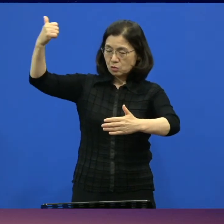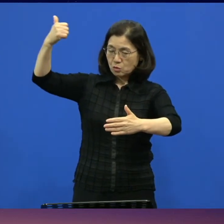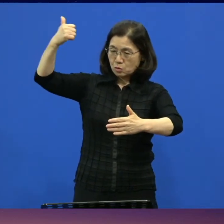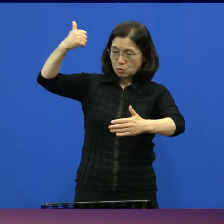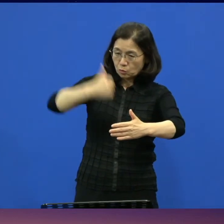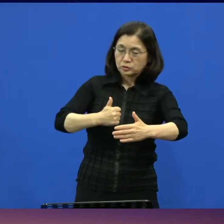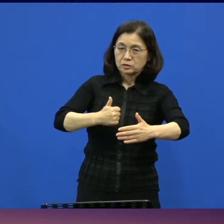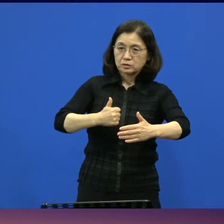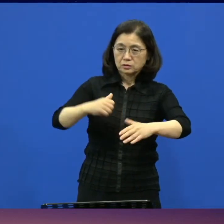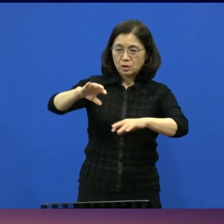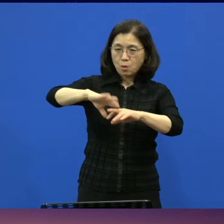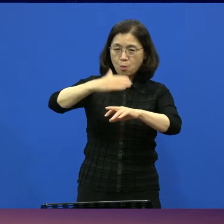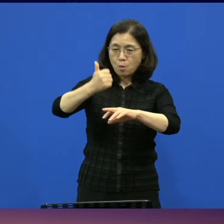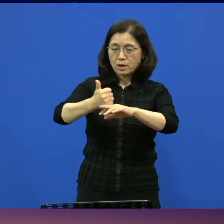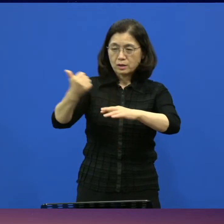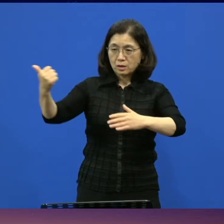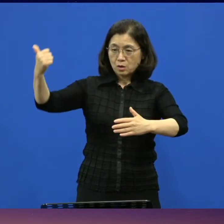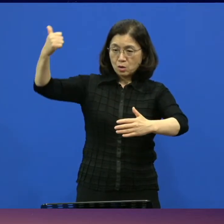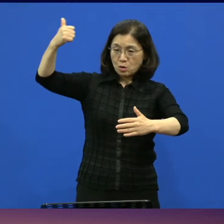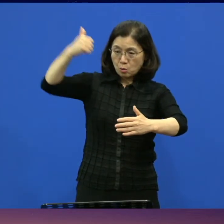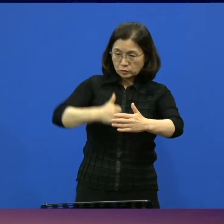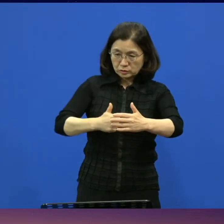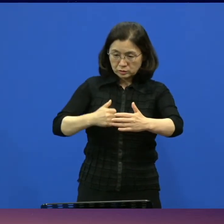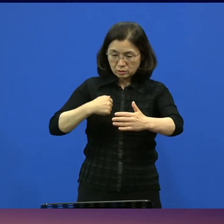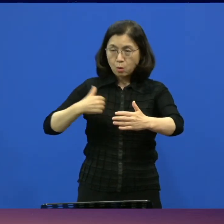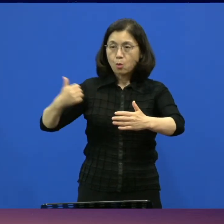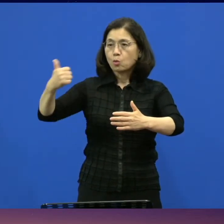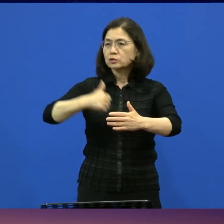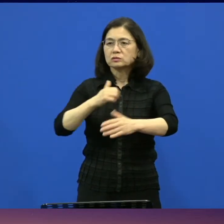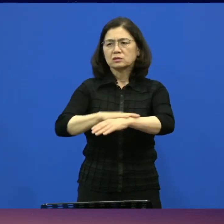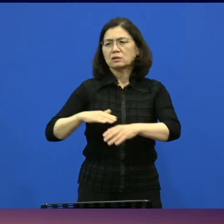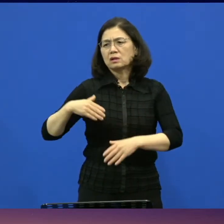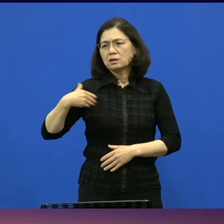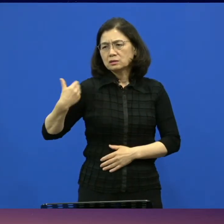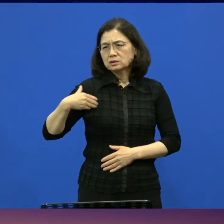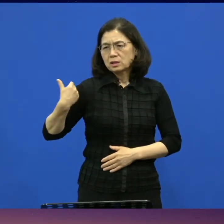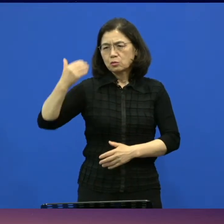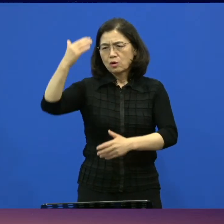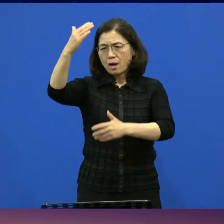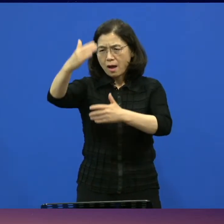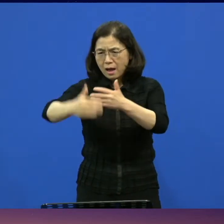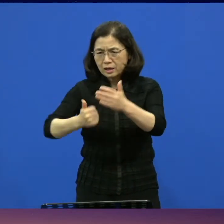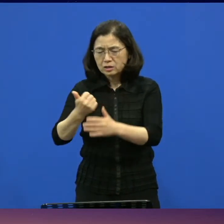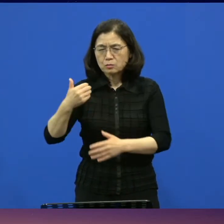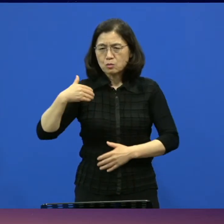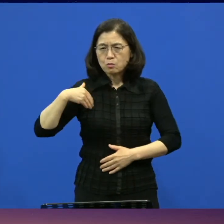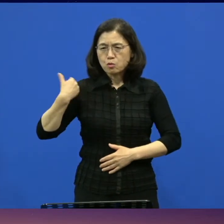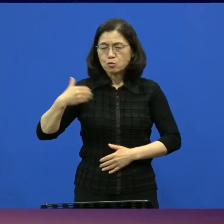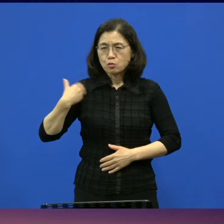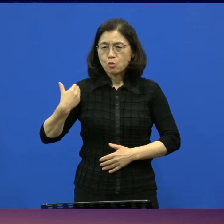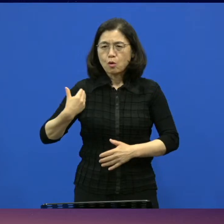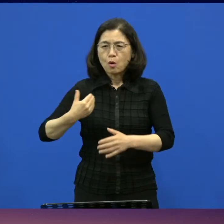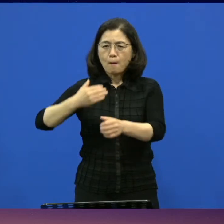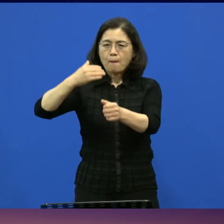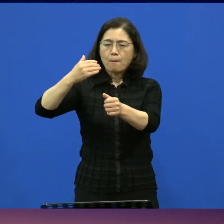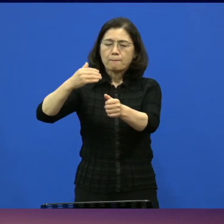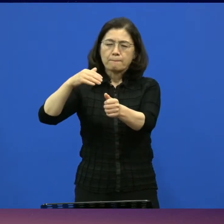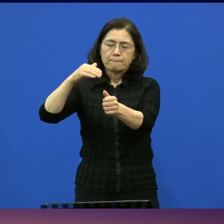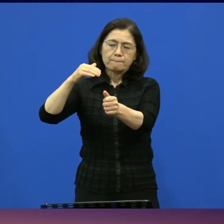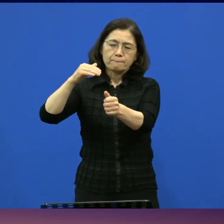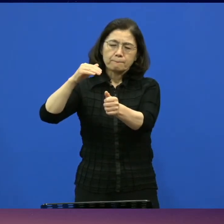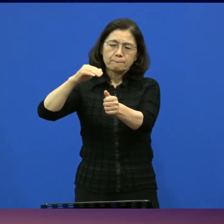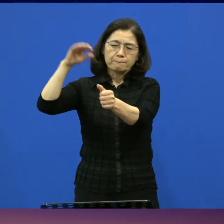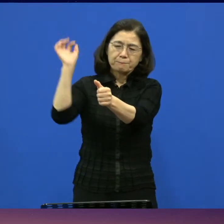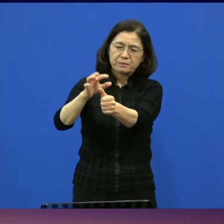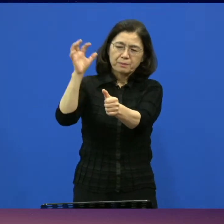오셨는데 모르는 거예요. 오히려 그분을 오해하고 핍박하고 죽이는 거예요. 이런